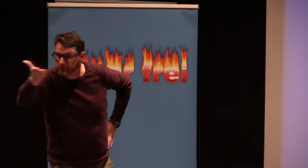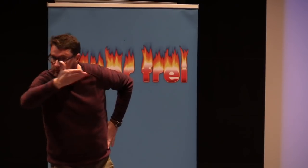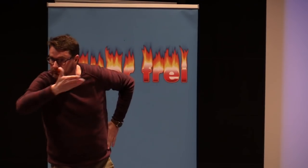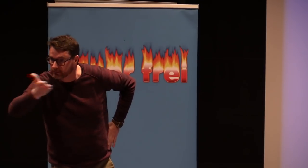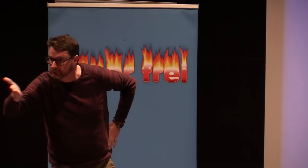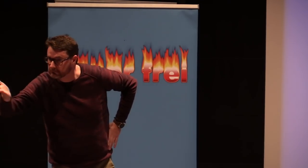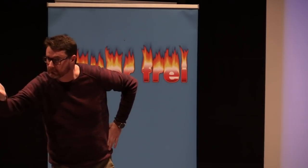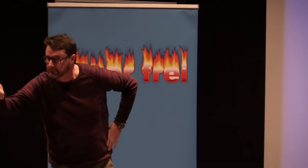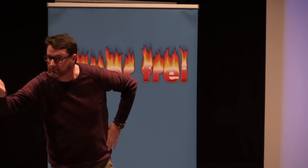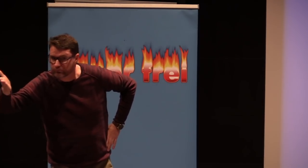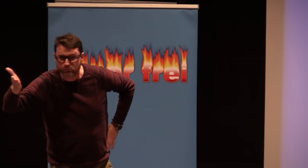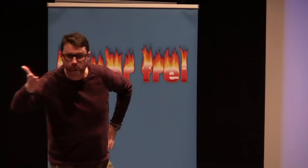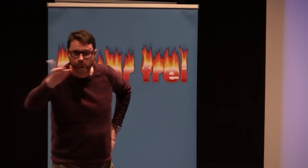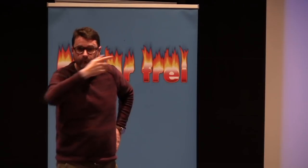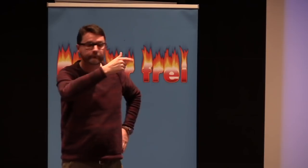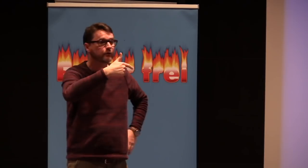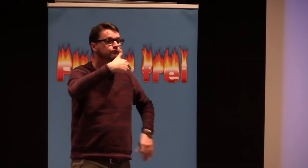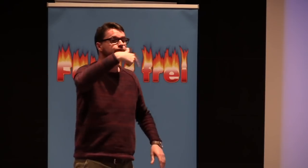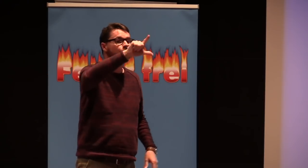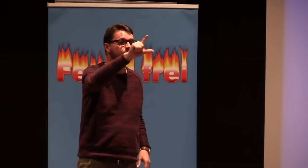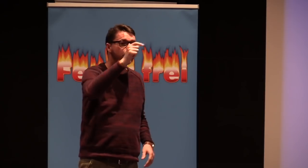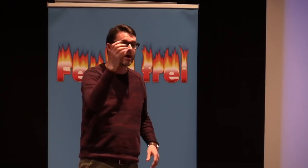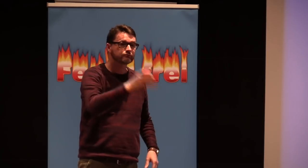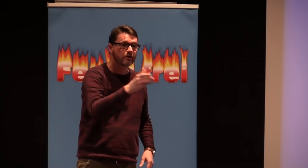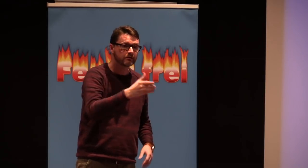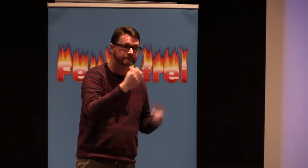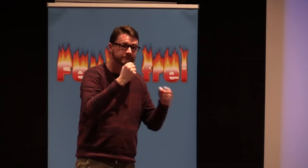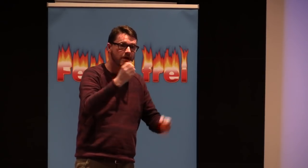für Taubblinde, ich weiß nicht, ob das jemandem was sagt, hier in der Halle, hat